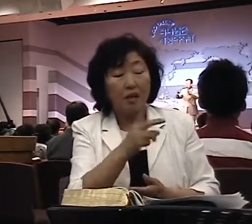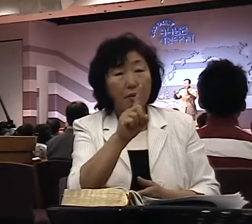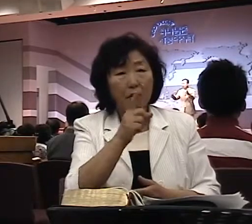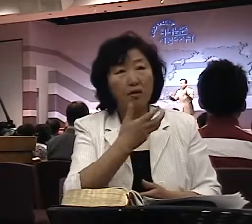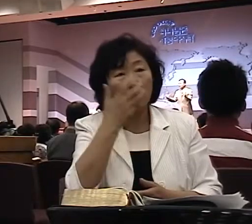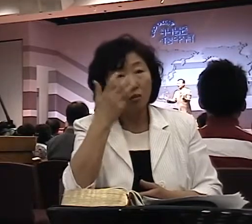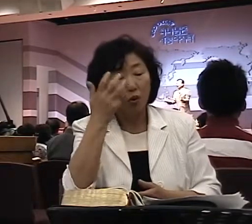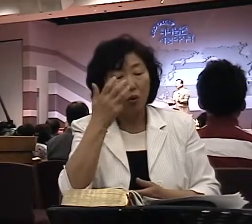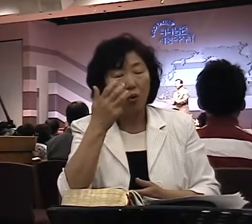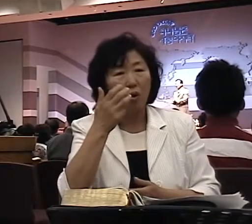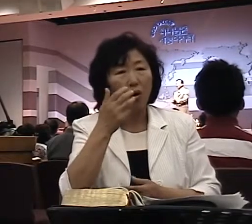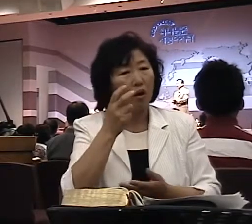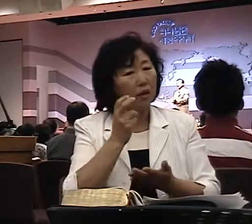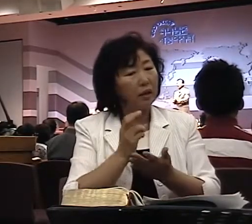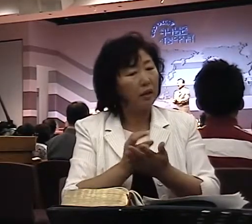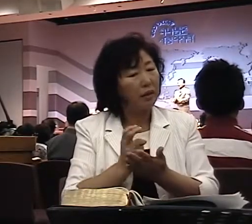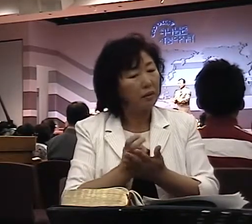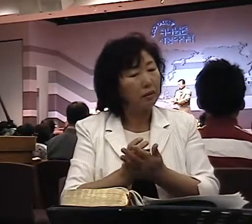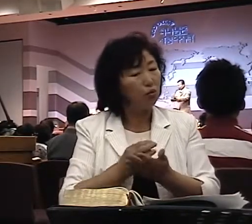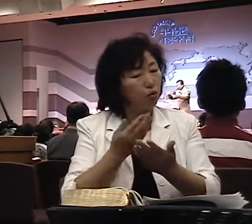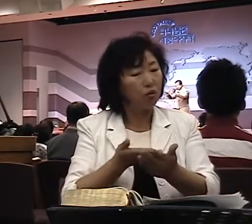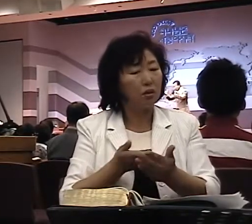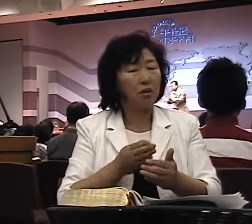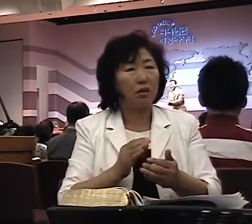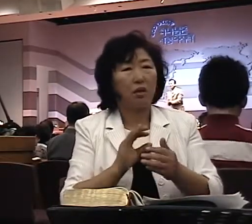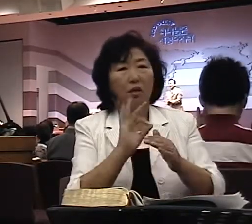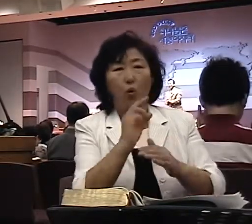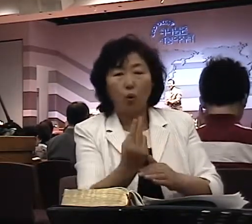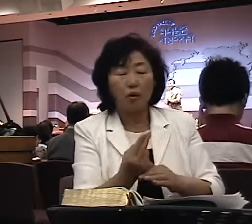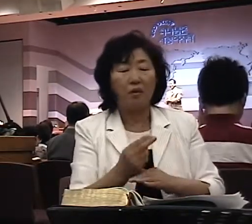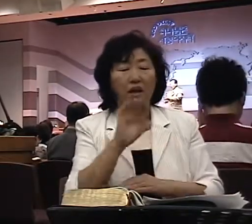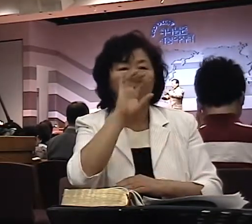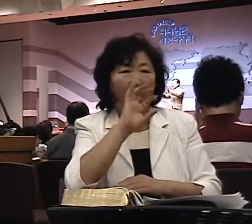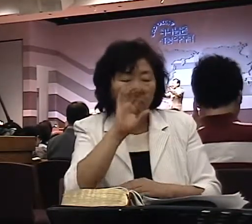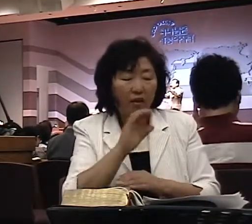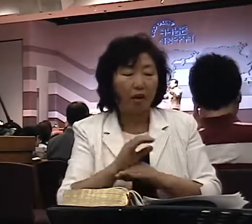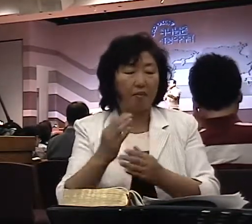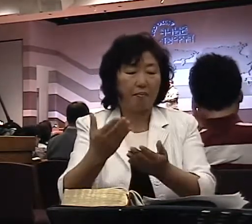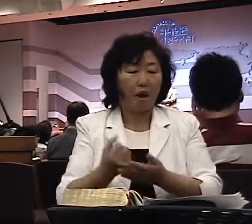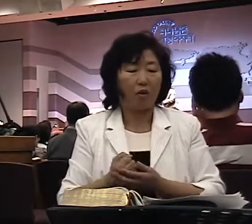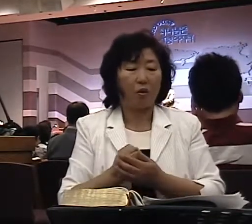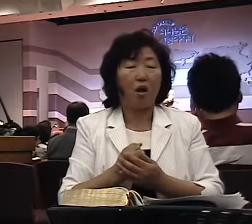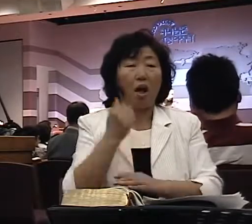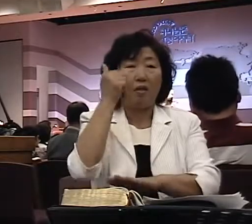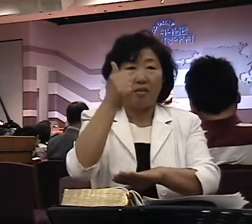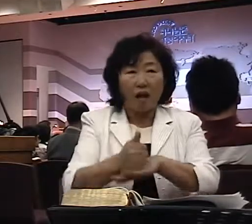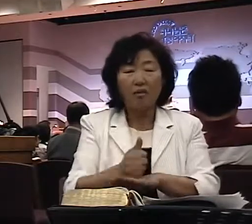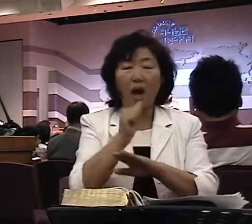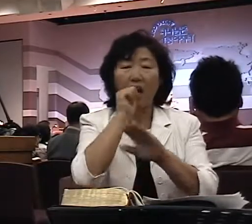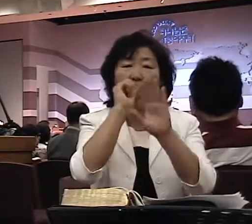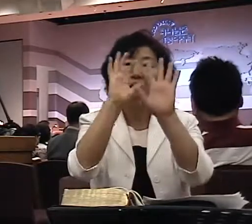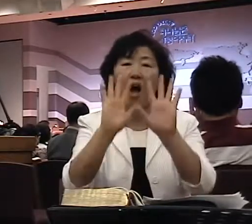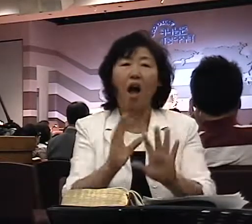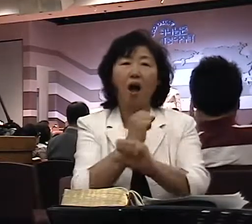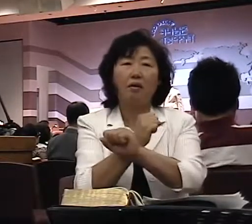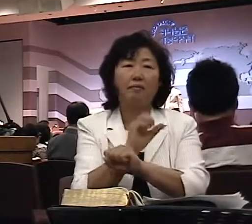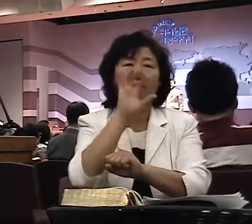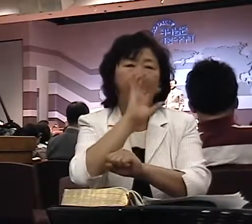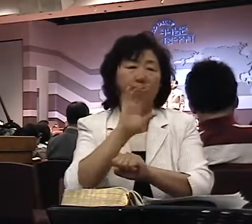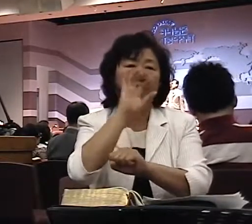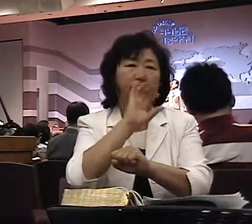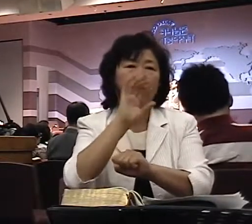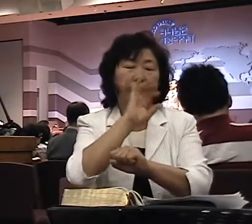이러한 철저한 풀무와 같은 과정 속에서 요셉이 연단받고 나중에는 감옥에서 연단받고 빚어진 그